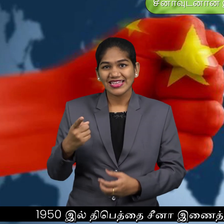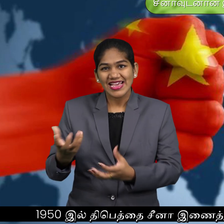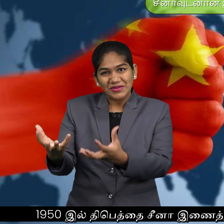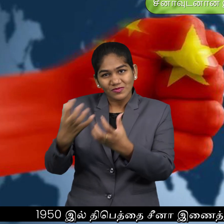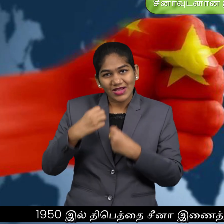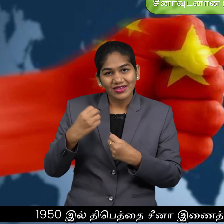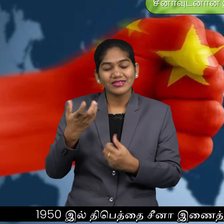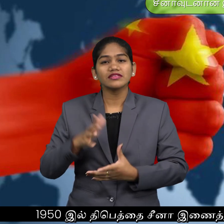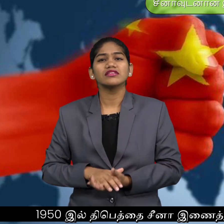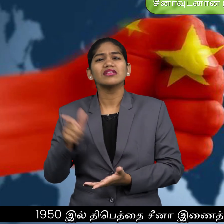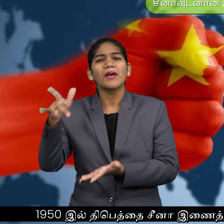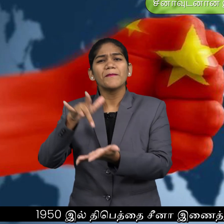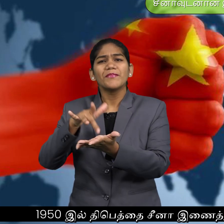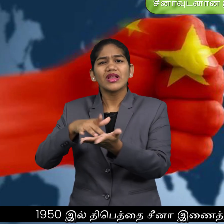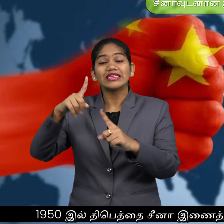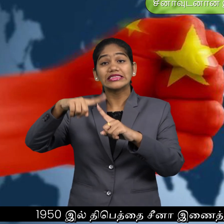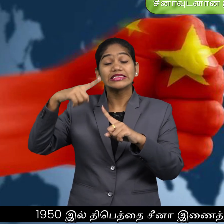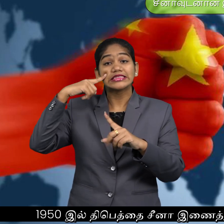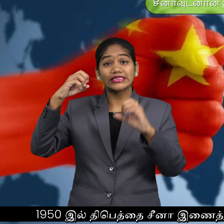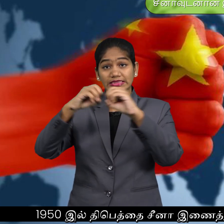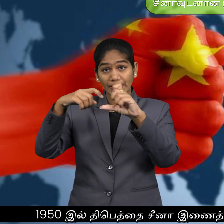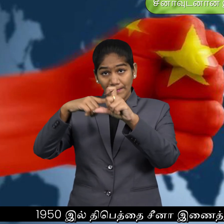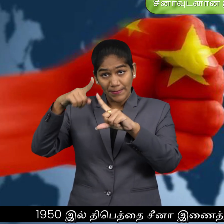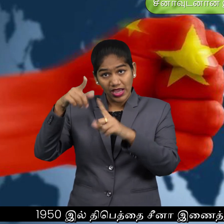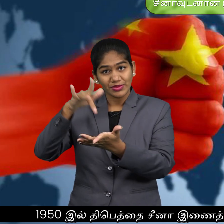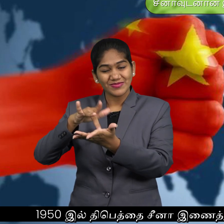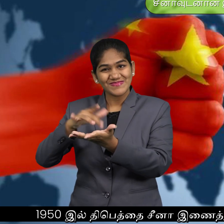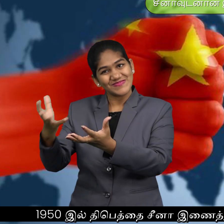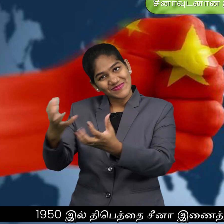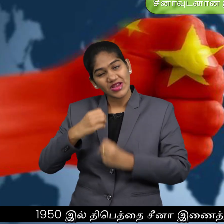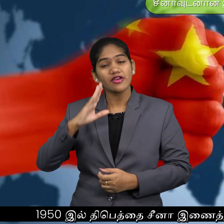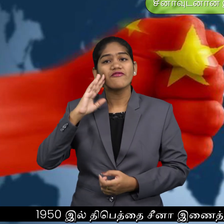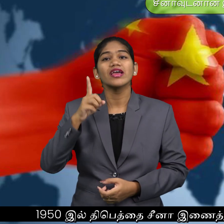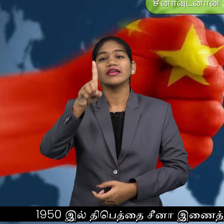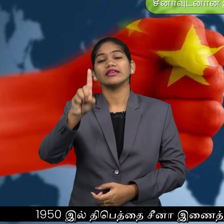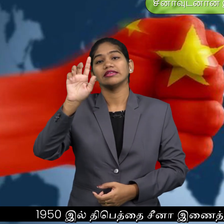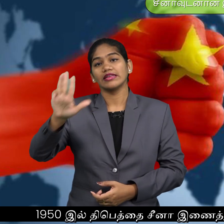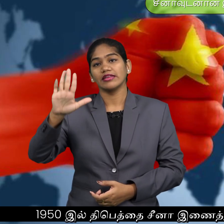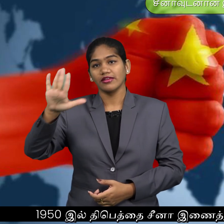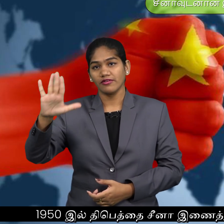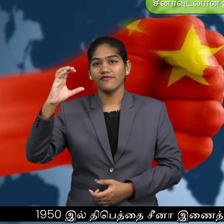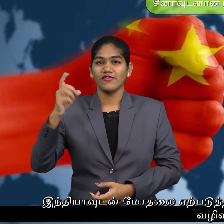1950இல் திபெத்தை சீனா இணைத்துக் கொண்டது அதாவது எடுத்துக்கொண்டது.